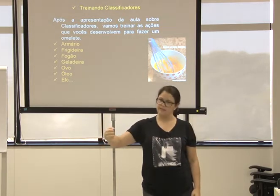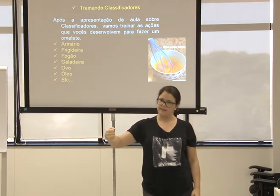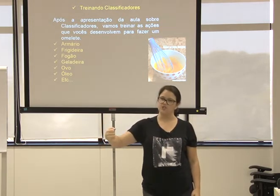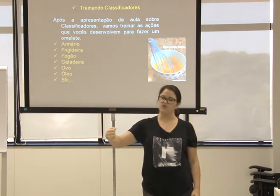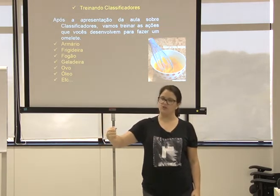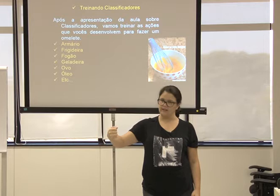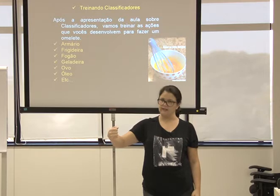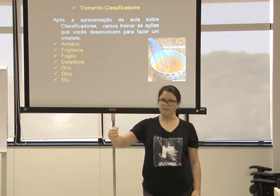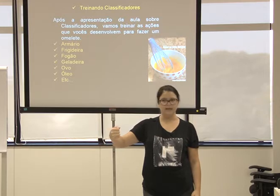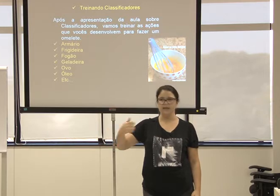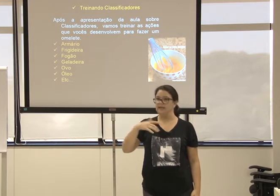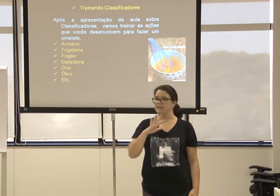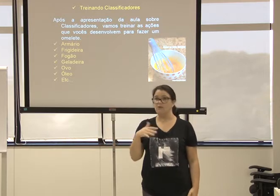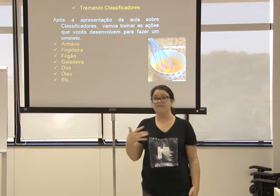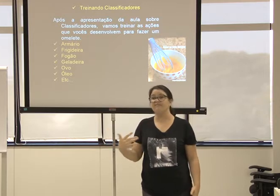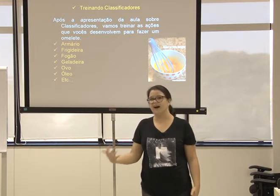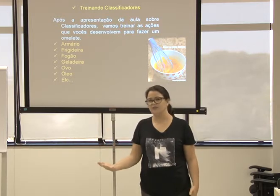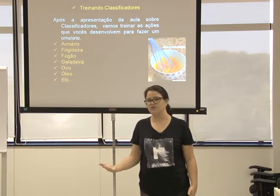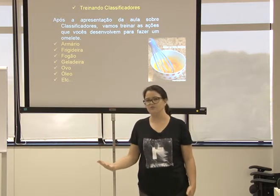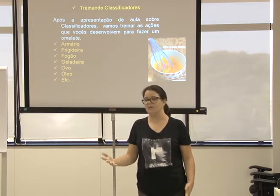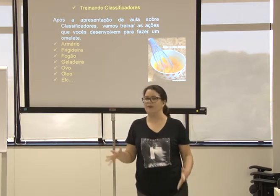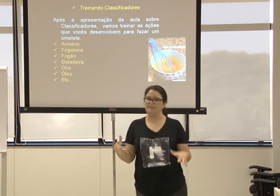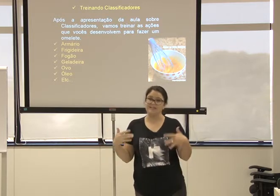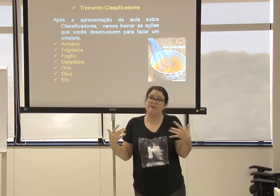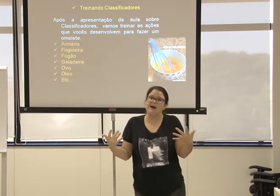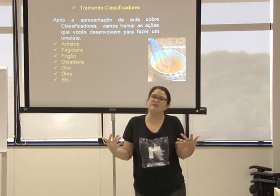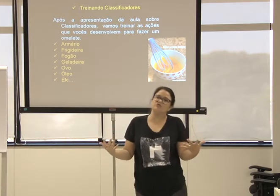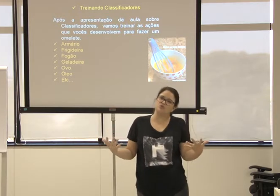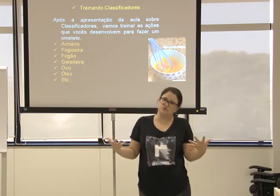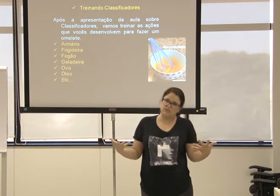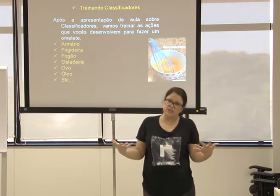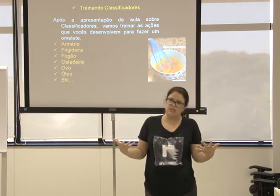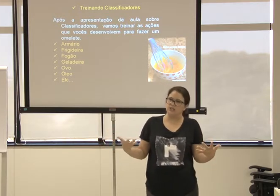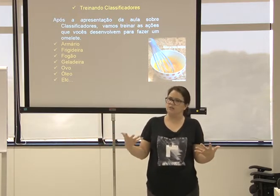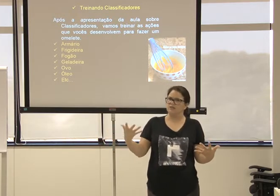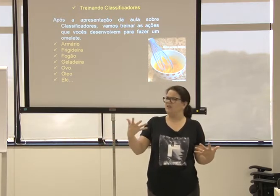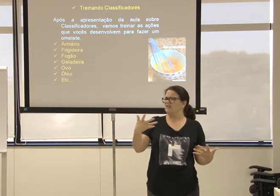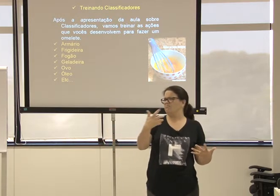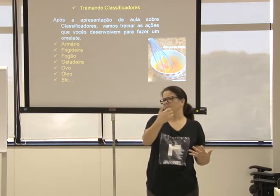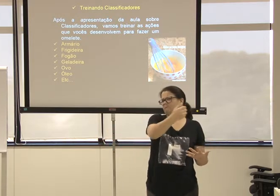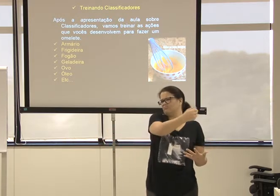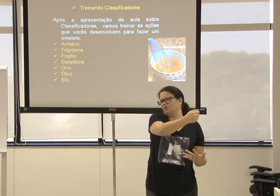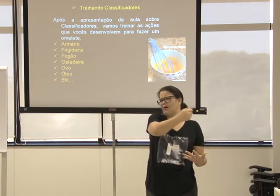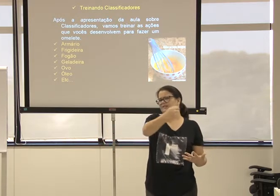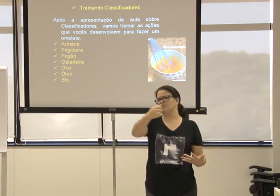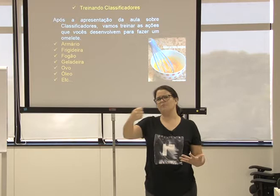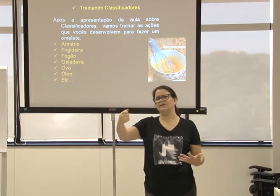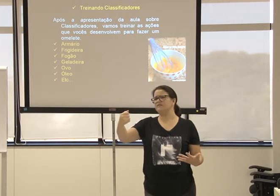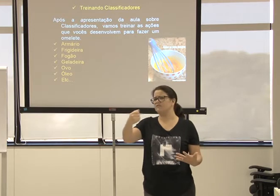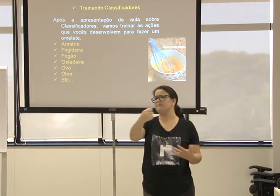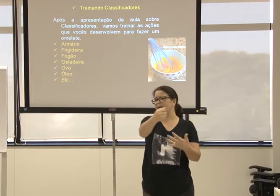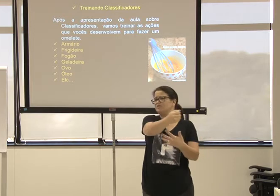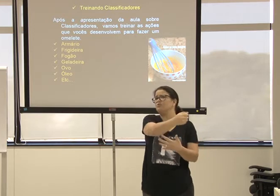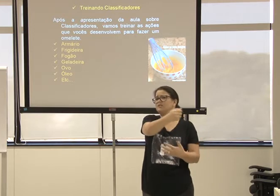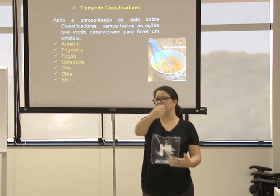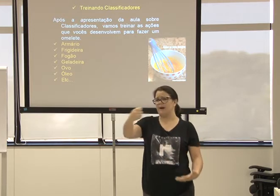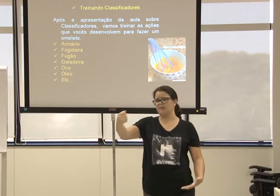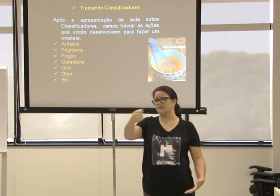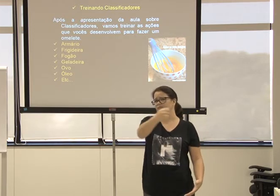de correr também. Então, há vários tipos de armário, mas armário de cozinha, quase nunca, porque senão você perde muito espaço, se você